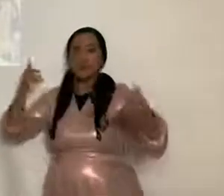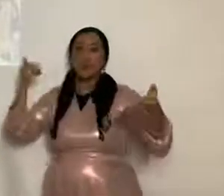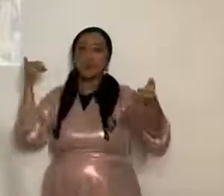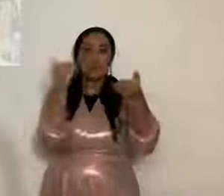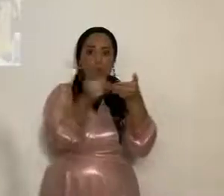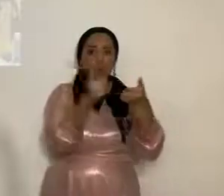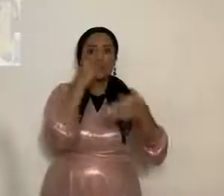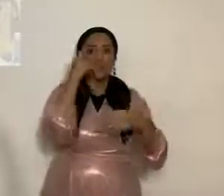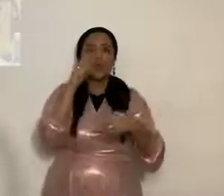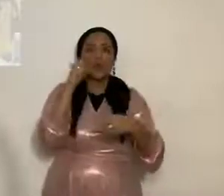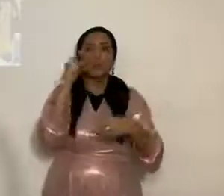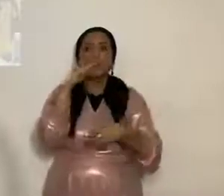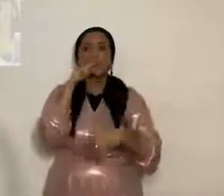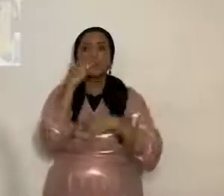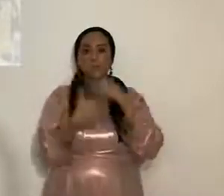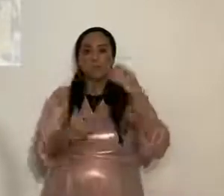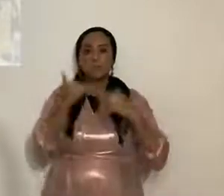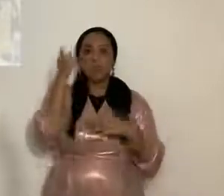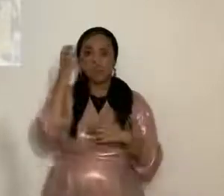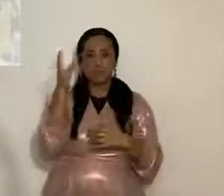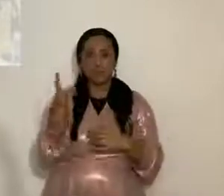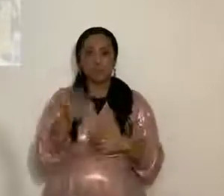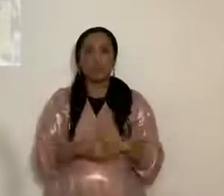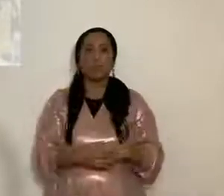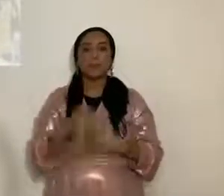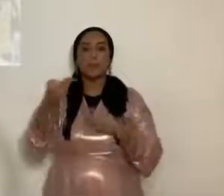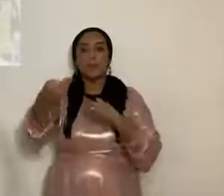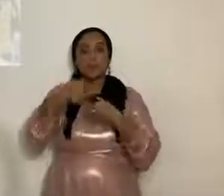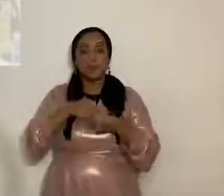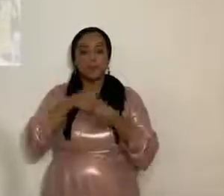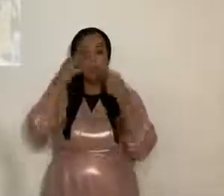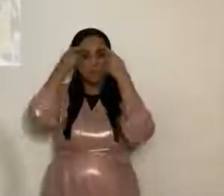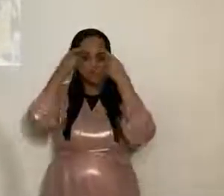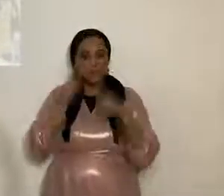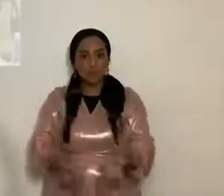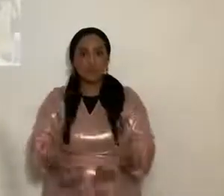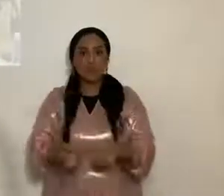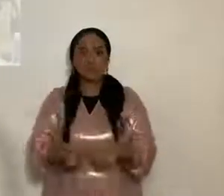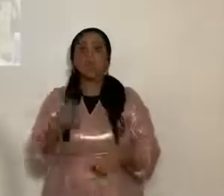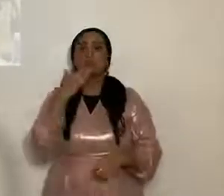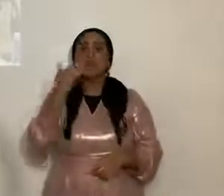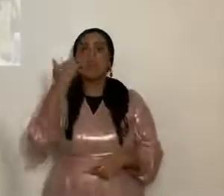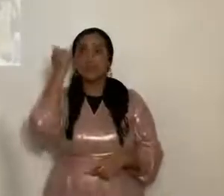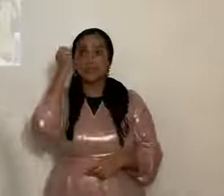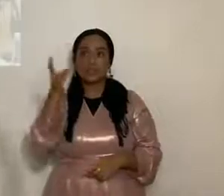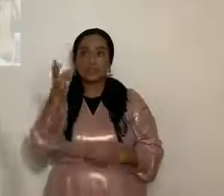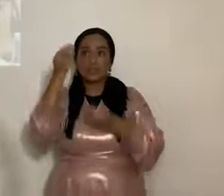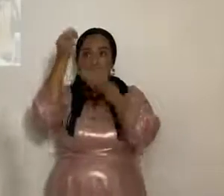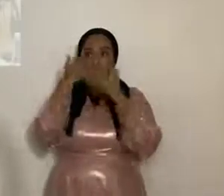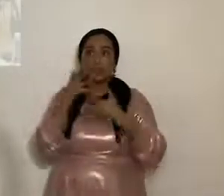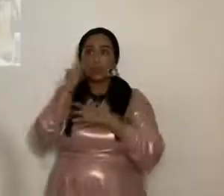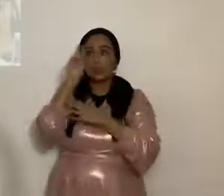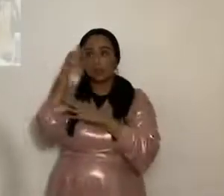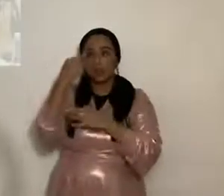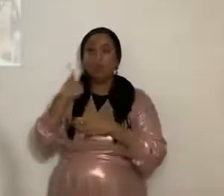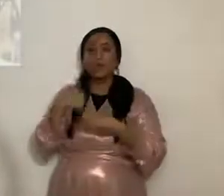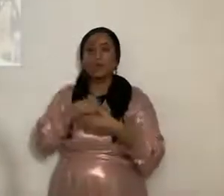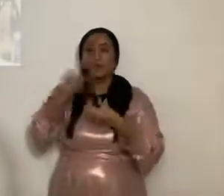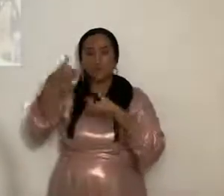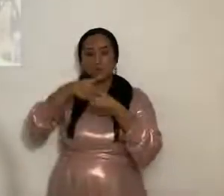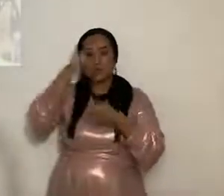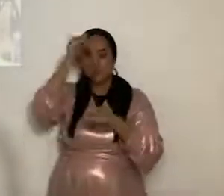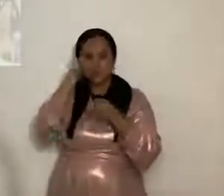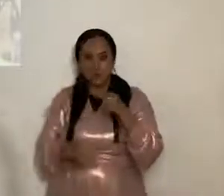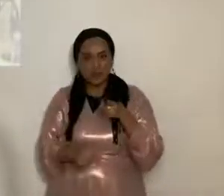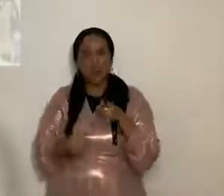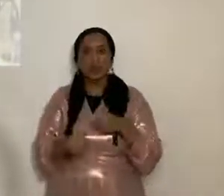cercanos por la sangre del Mashiach. Aleluya. Por entrar al pacto. Por la gracia de Yahweh nos revela su Torah y entramos al pacto